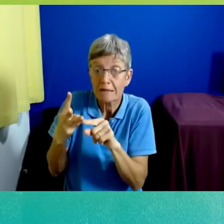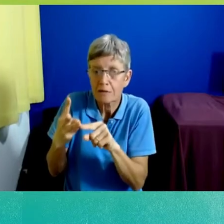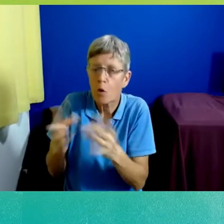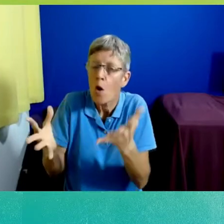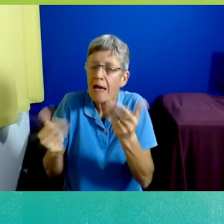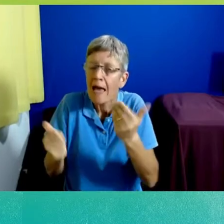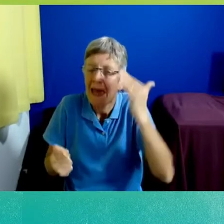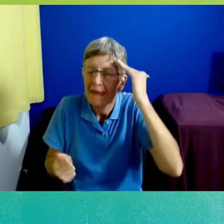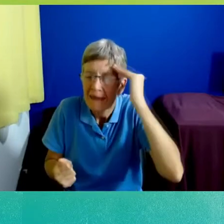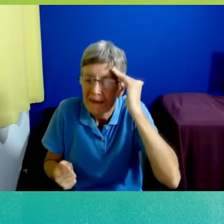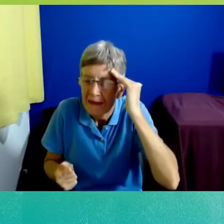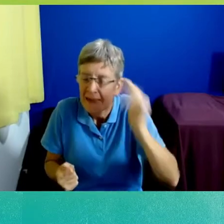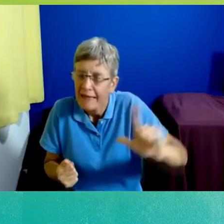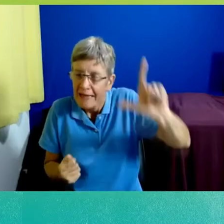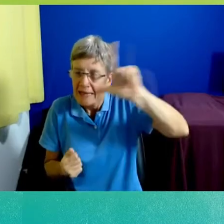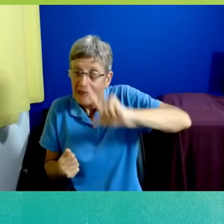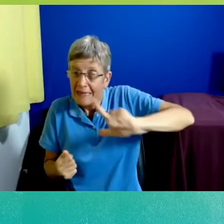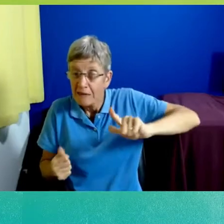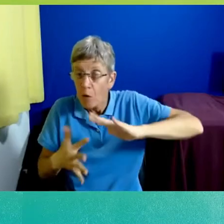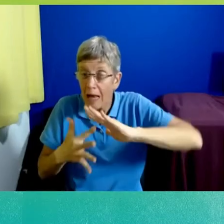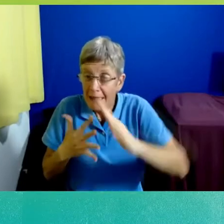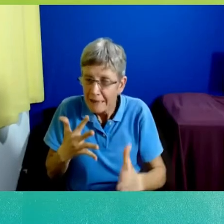visual,